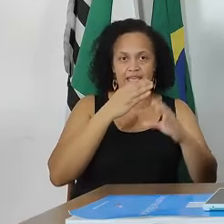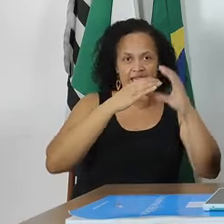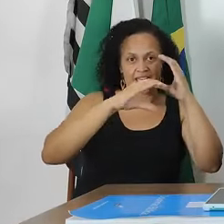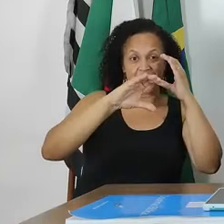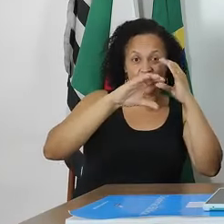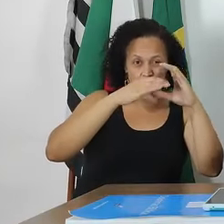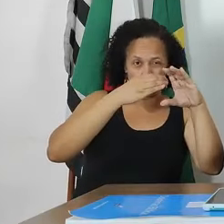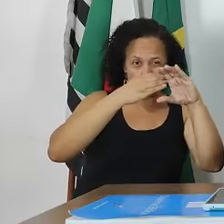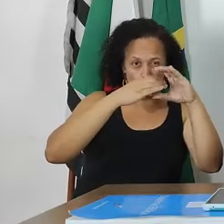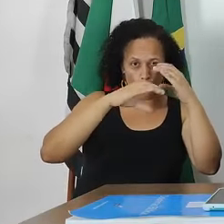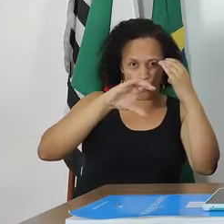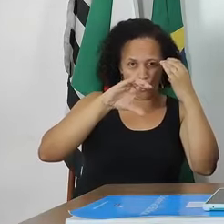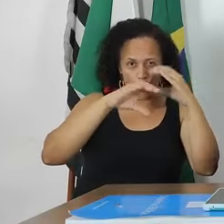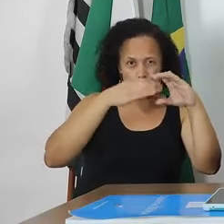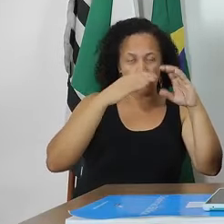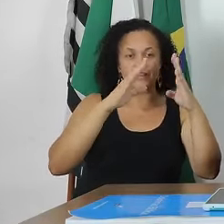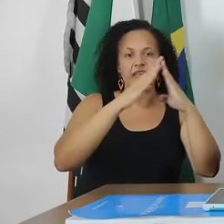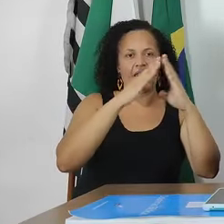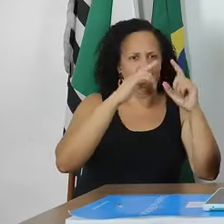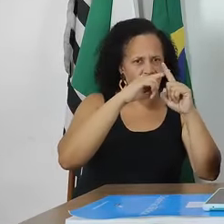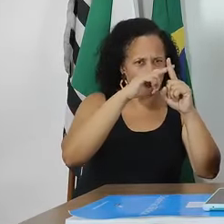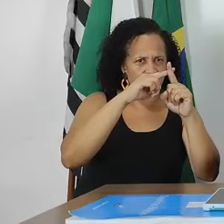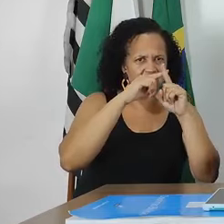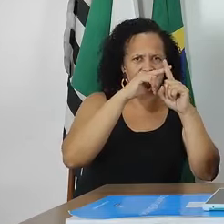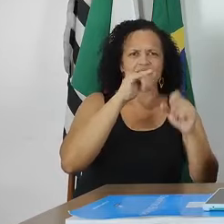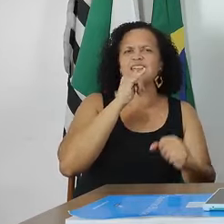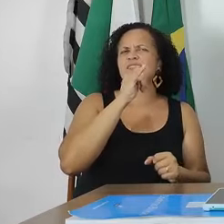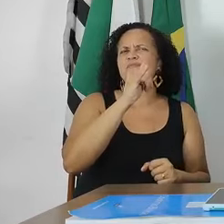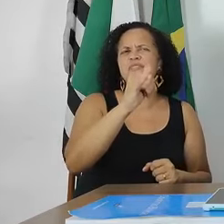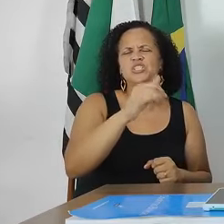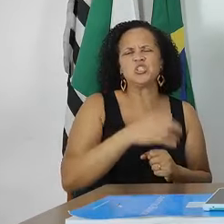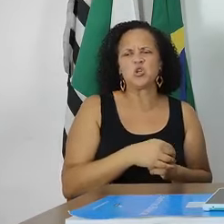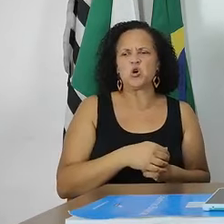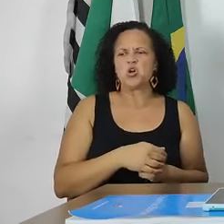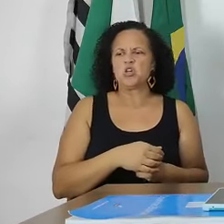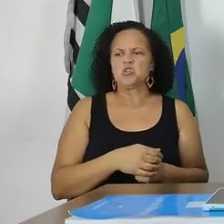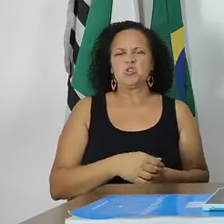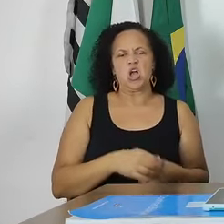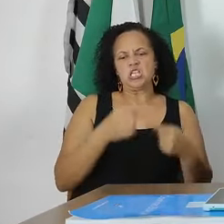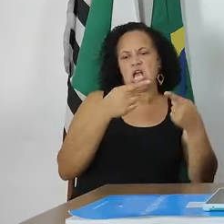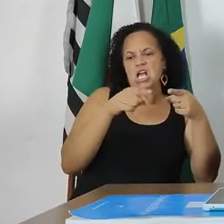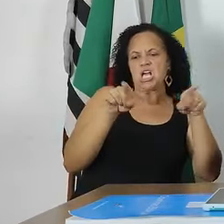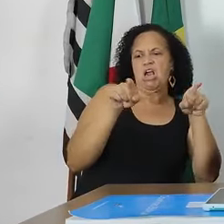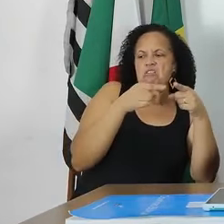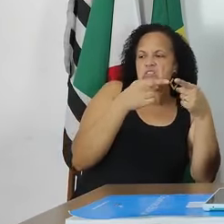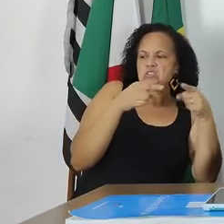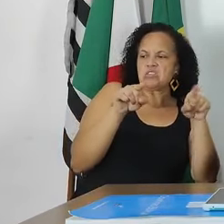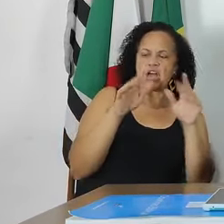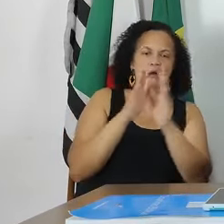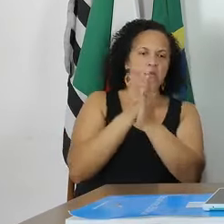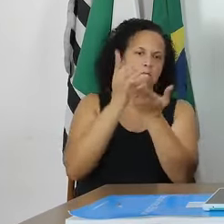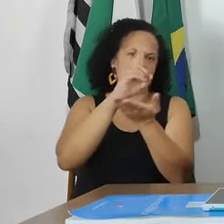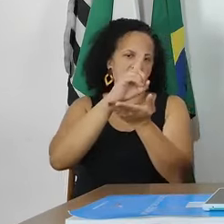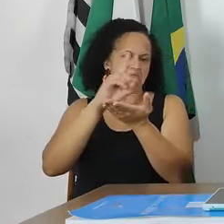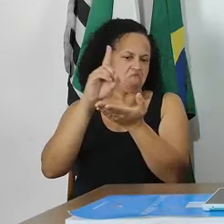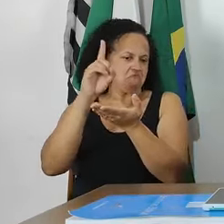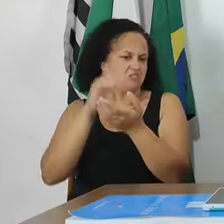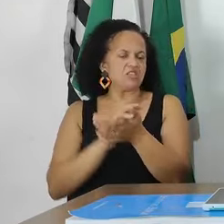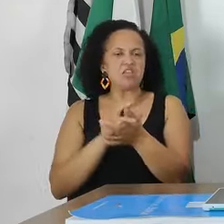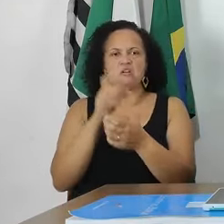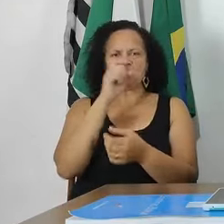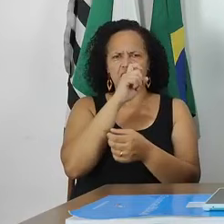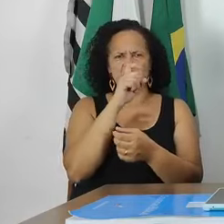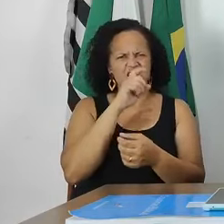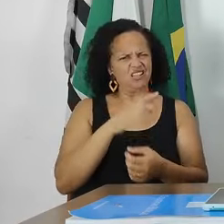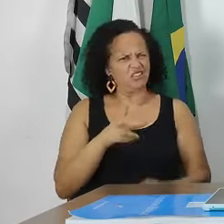racista? Gente, é muita heresia. Então também tem um vídeo, né, na internet